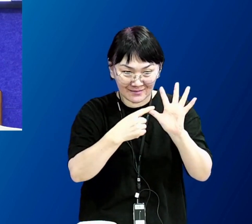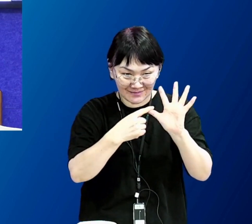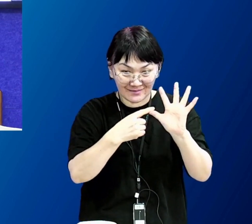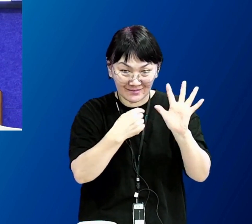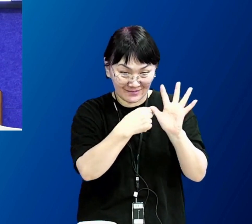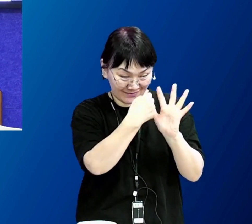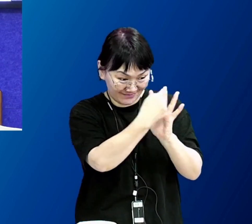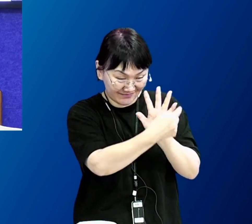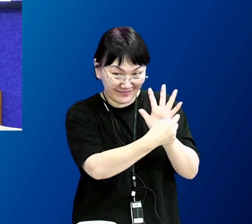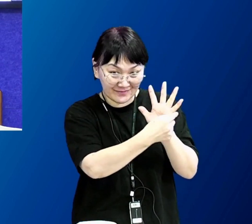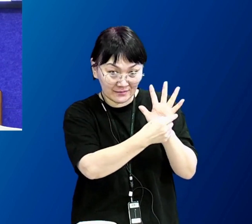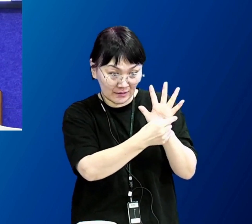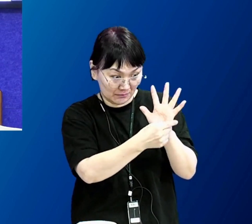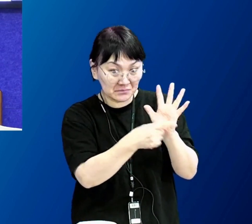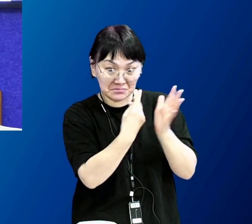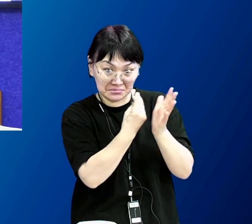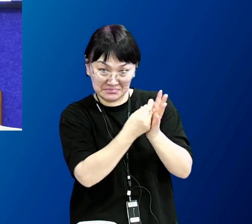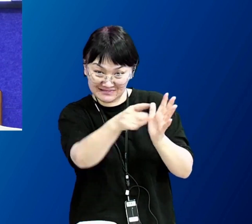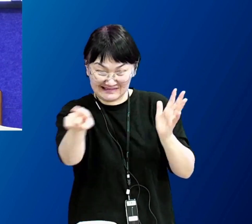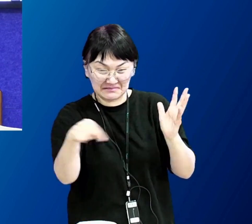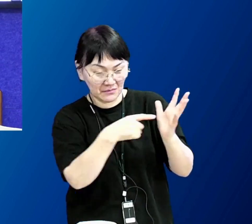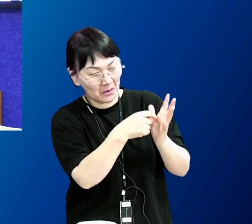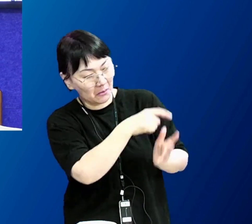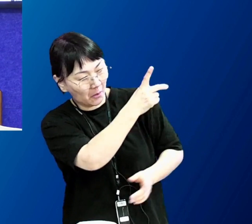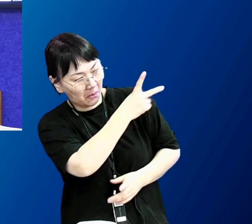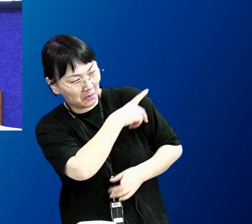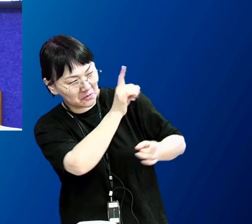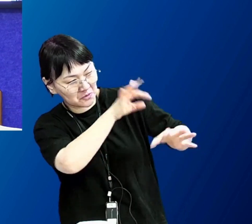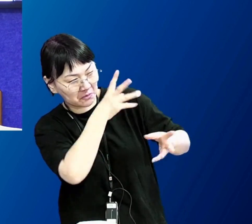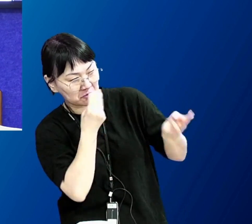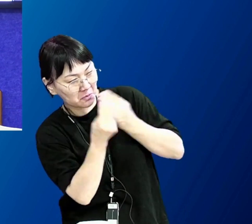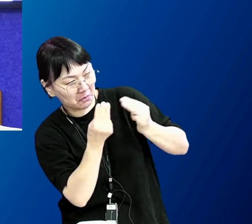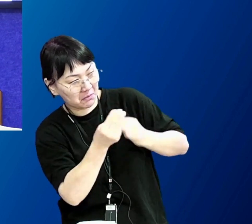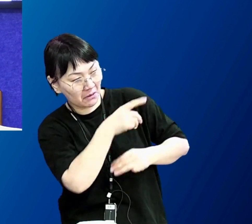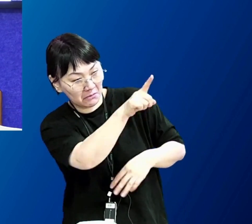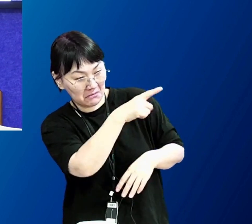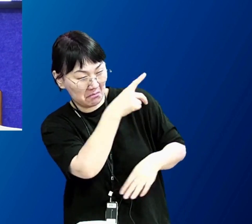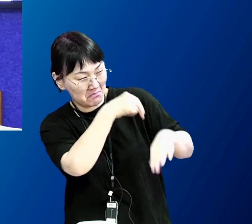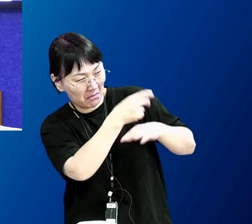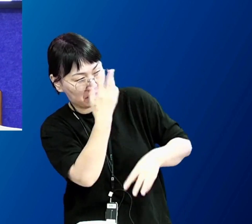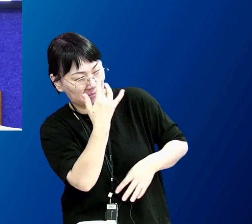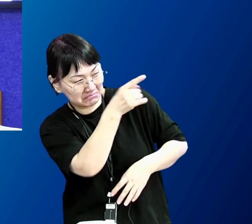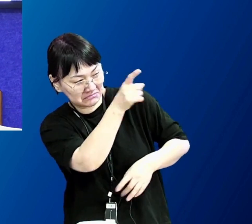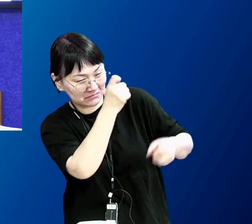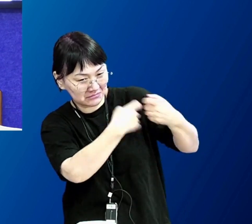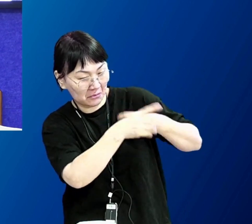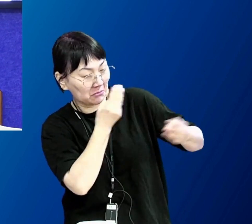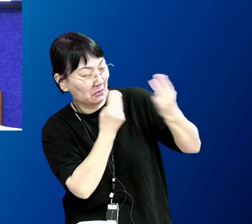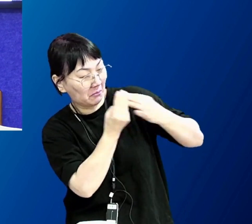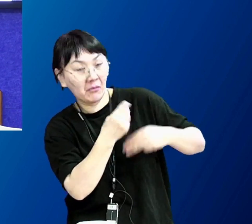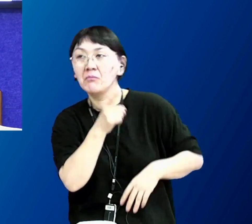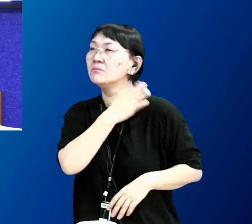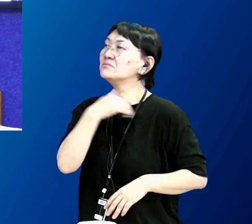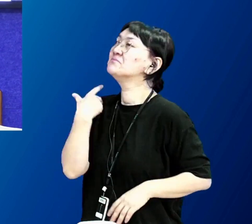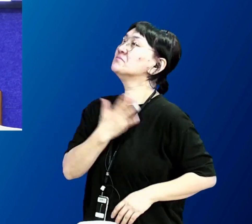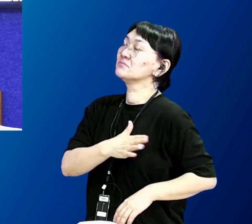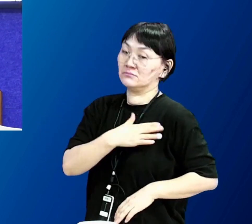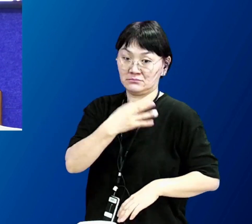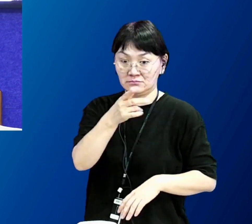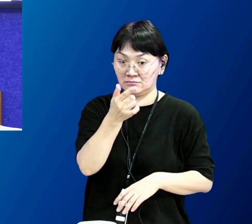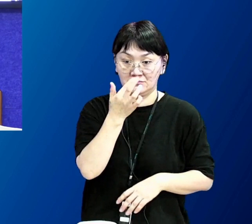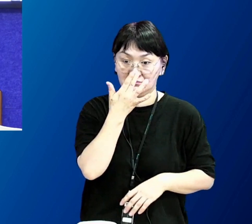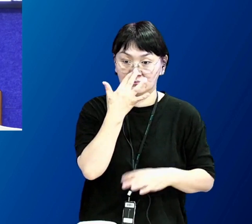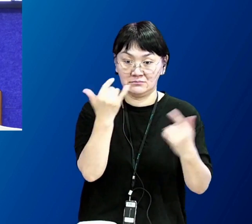шүнгэ. Эзнийг хайрладаг гэвэл энэ үнэн байна уу? Ходол байна уу? Ходлоо байгаа ч тийм. Ахан дүүсээ